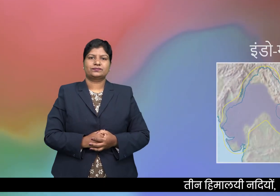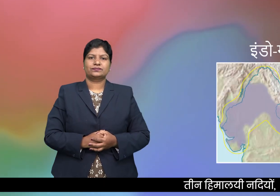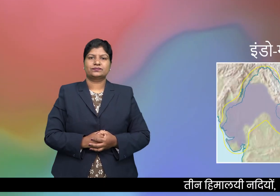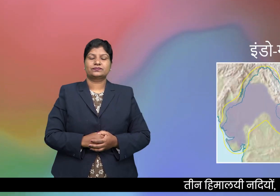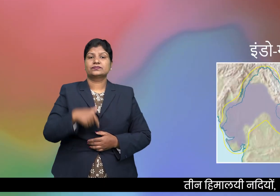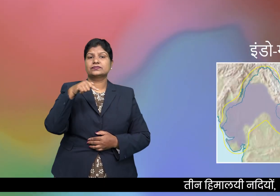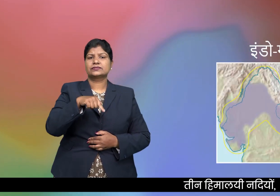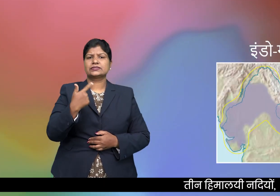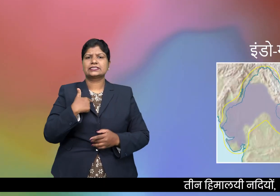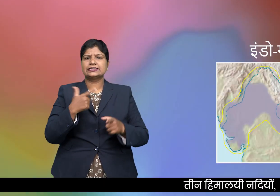तीन हिमालयी नदियों